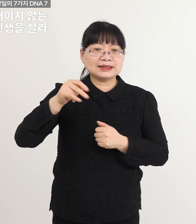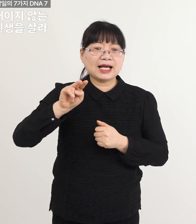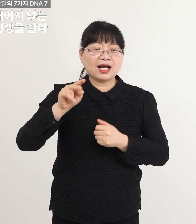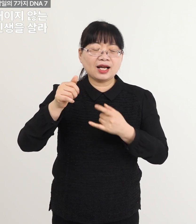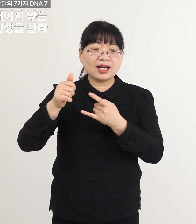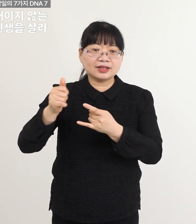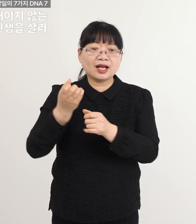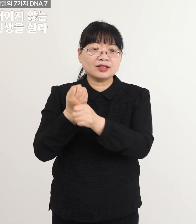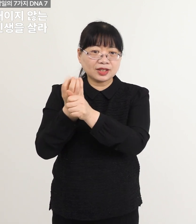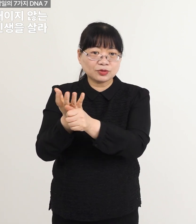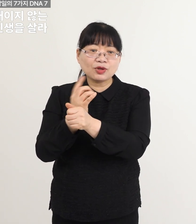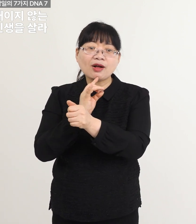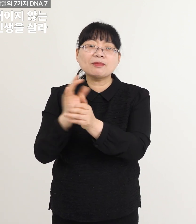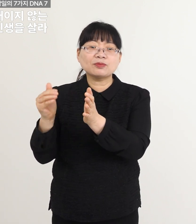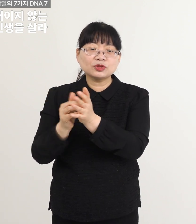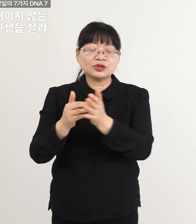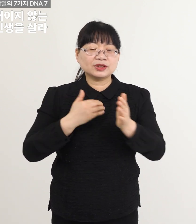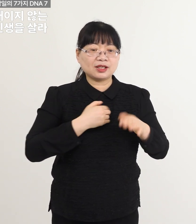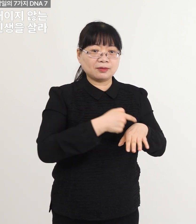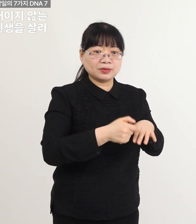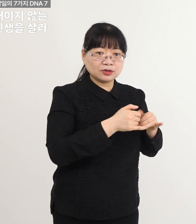고발하려는 것이 아니니라. 네.